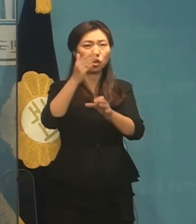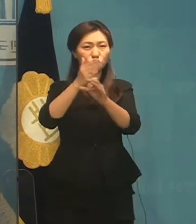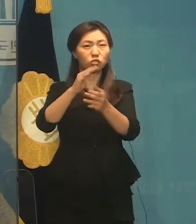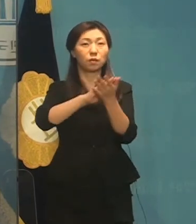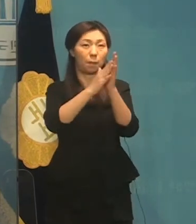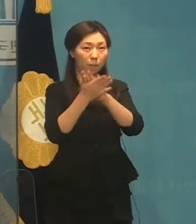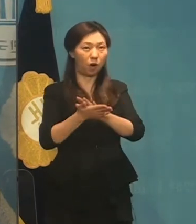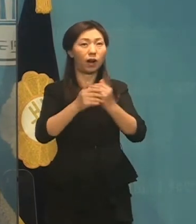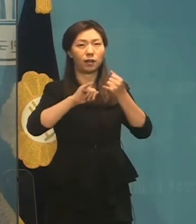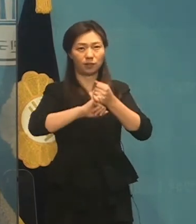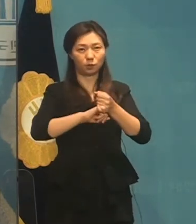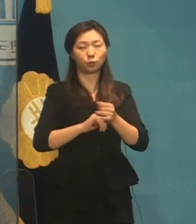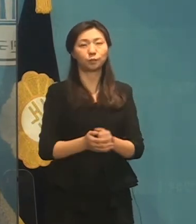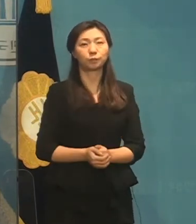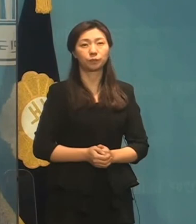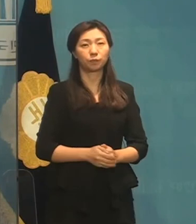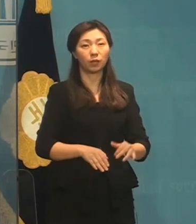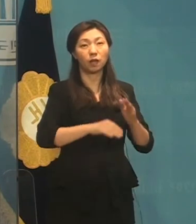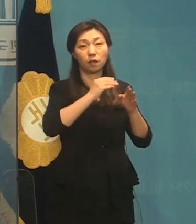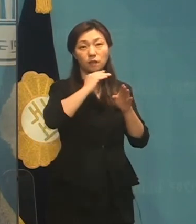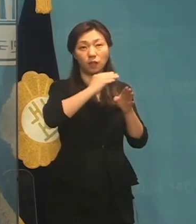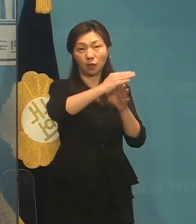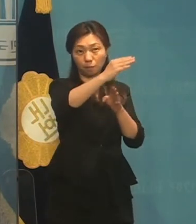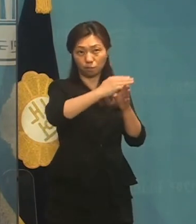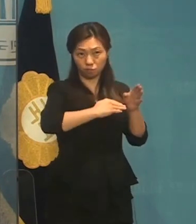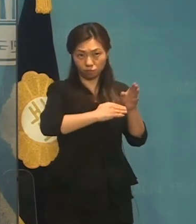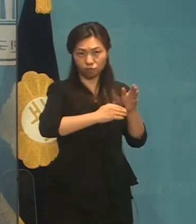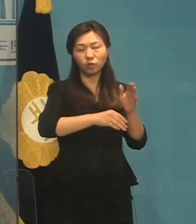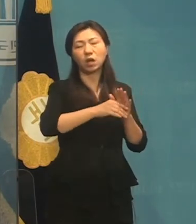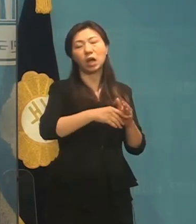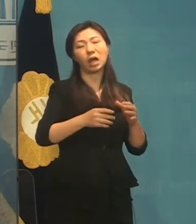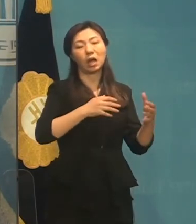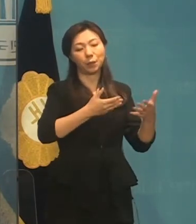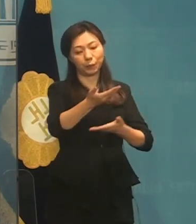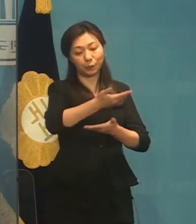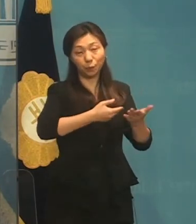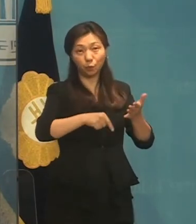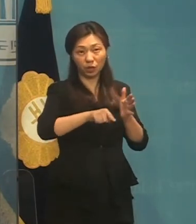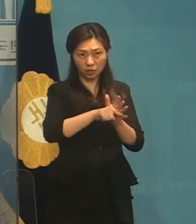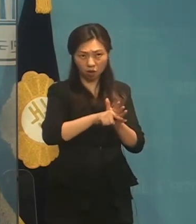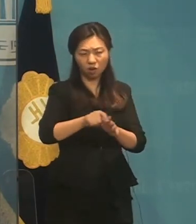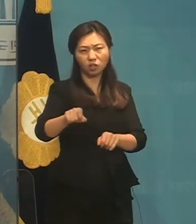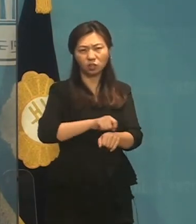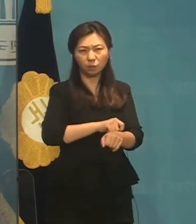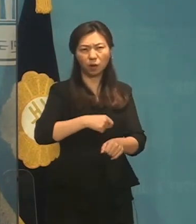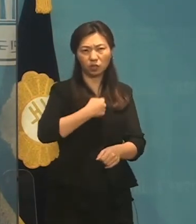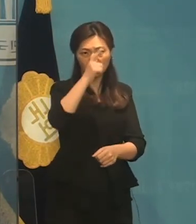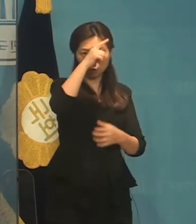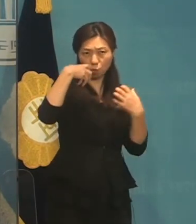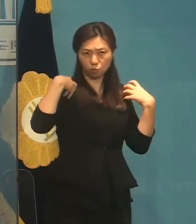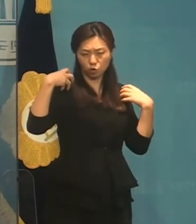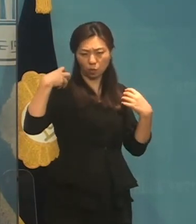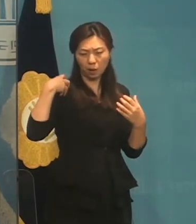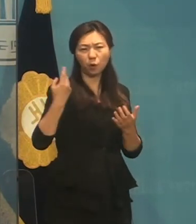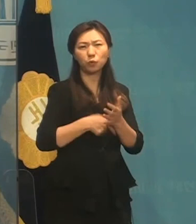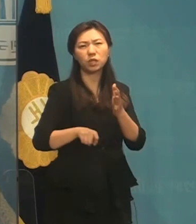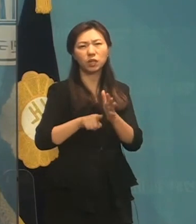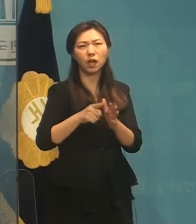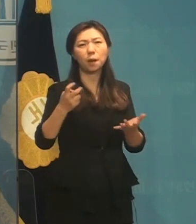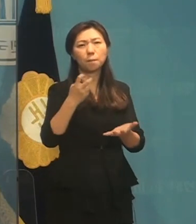만들겠습니다. 남북교류 협력사업에 특별자치도가 차별화된 분권 기능을 하도록 법과 제도를